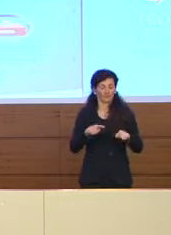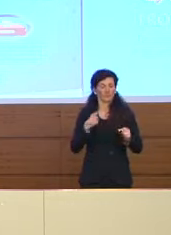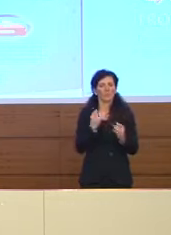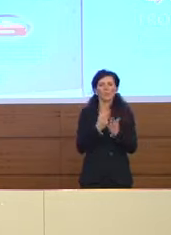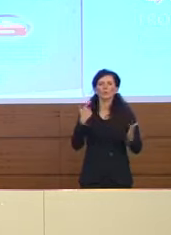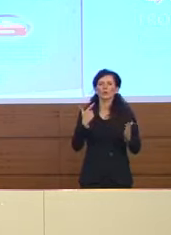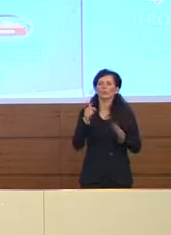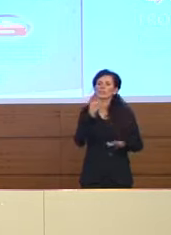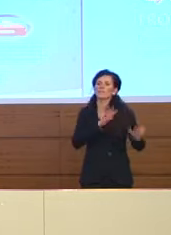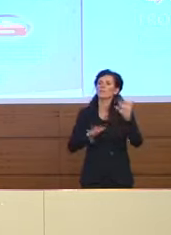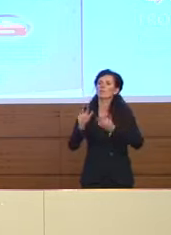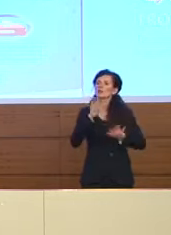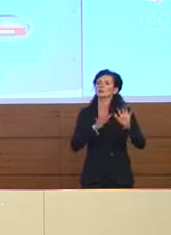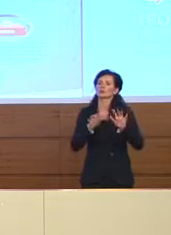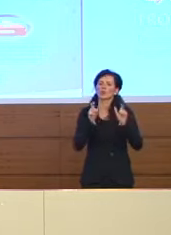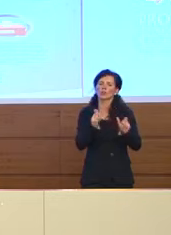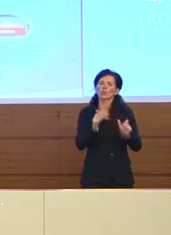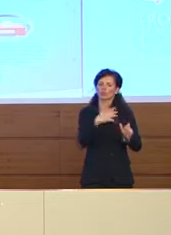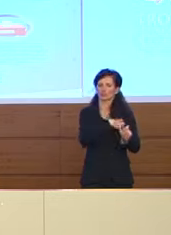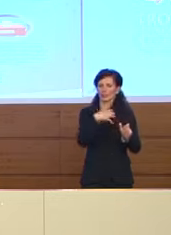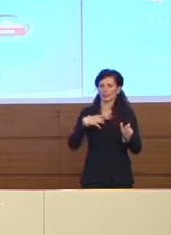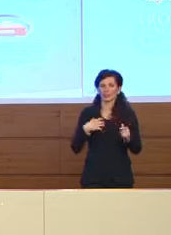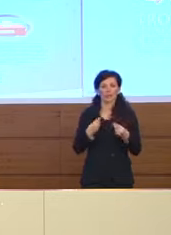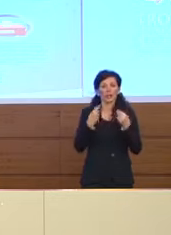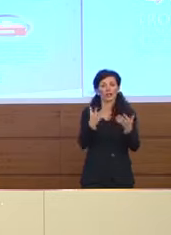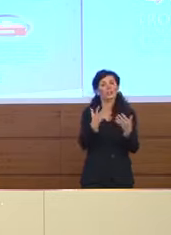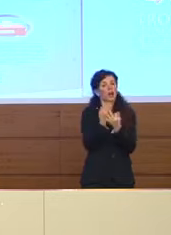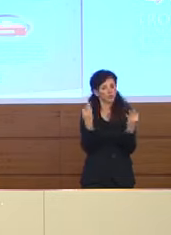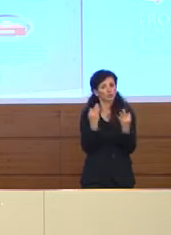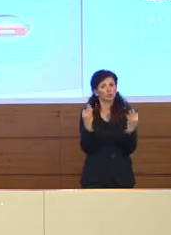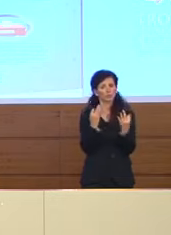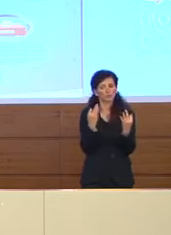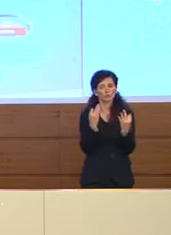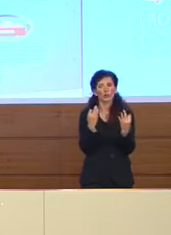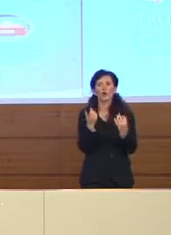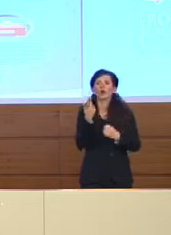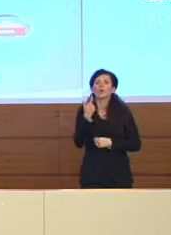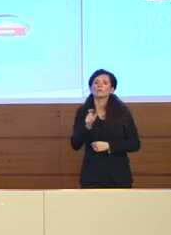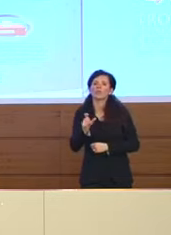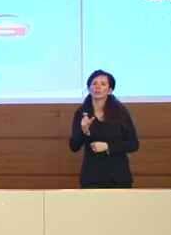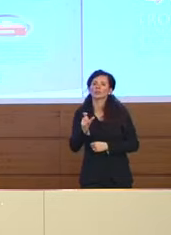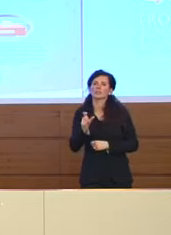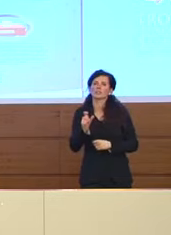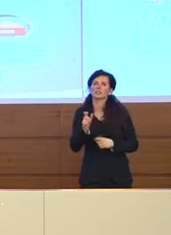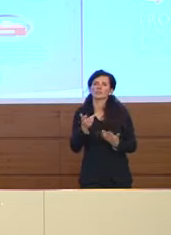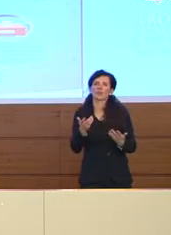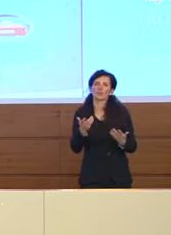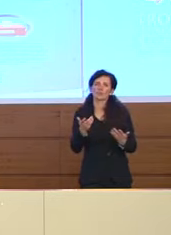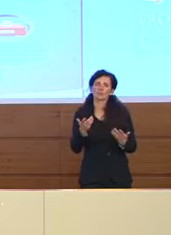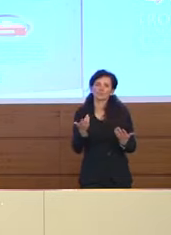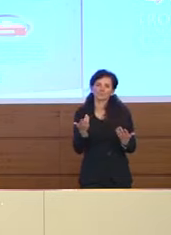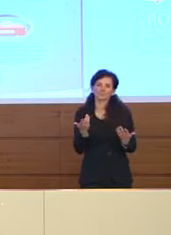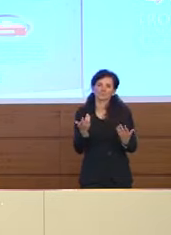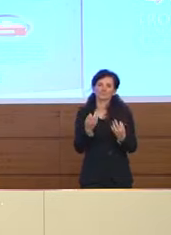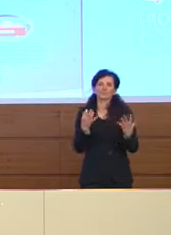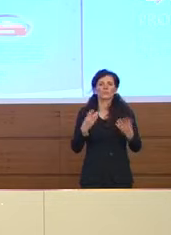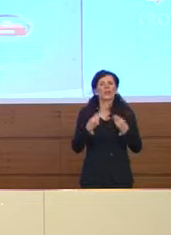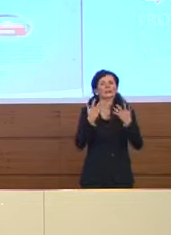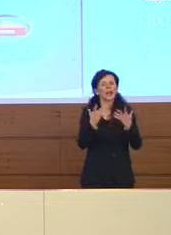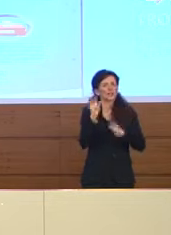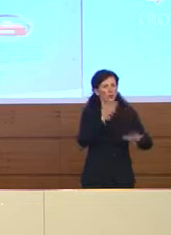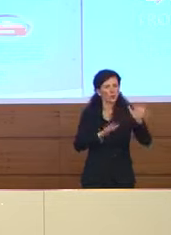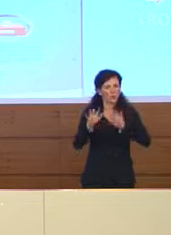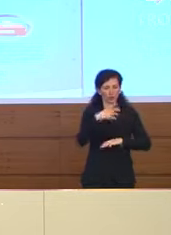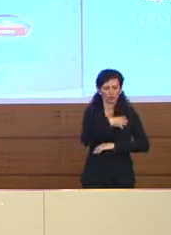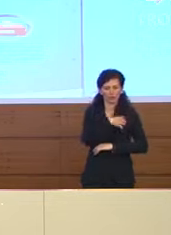corretta perché da un lato ripeto è assolutamente rassicurante che